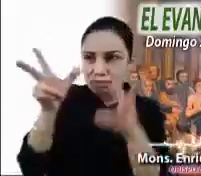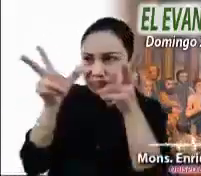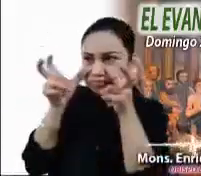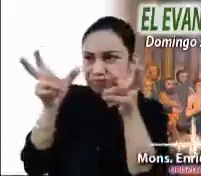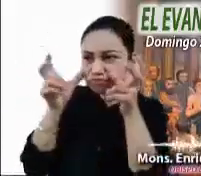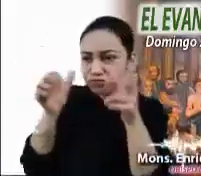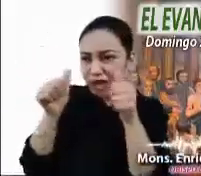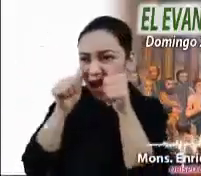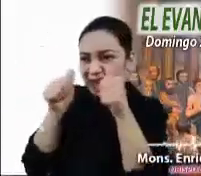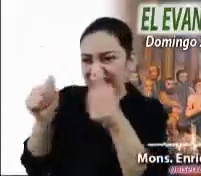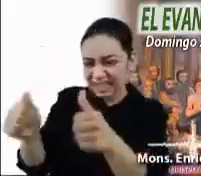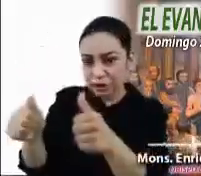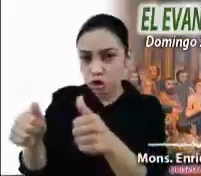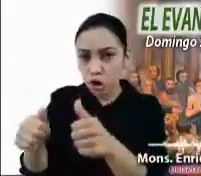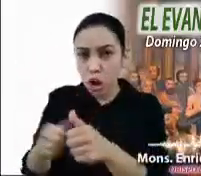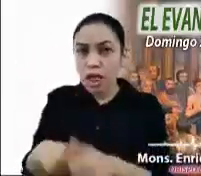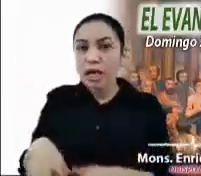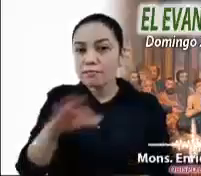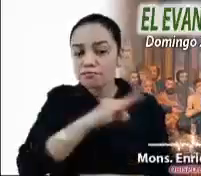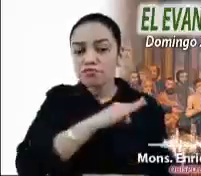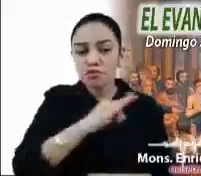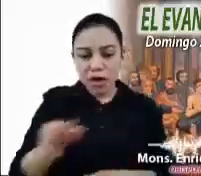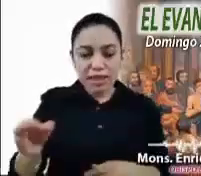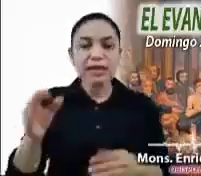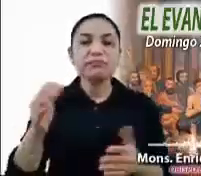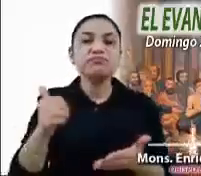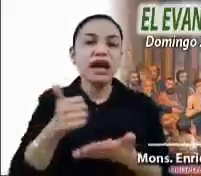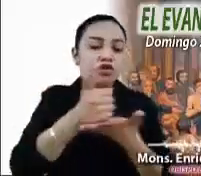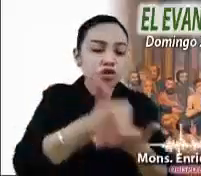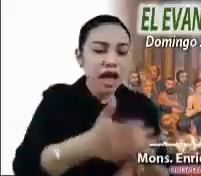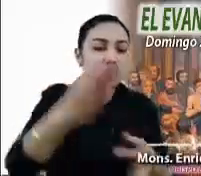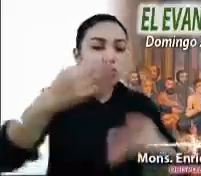justicia, amor y paz. Amén.